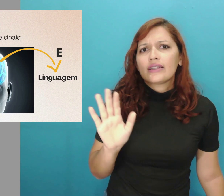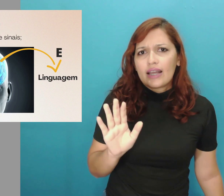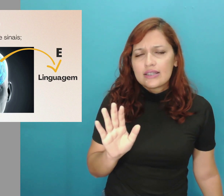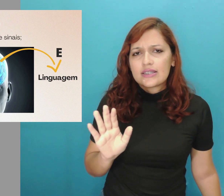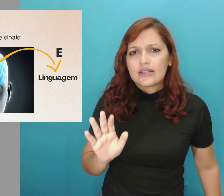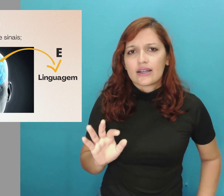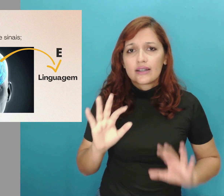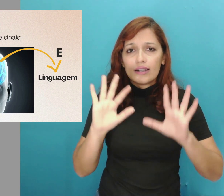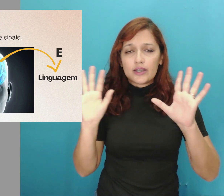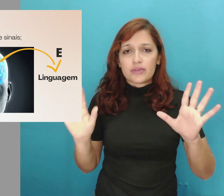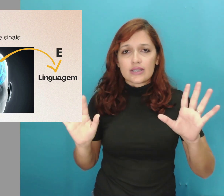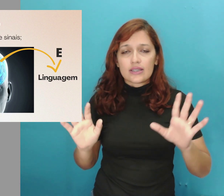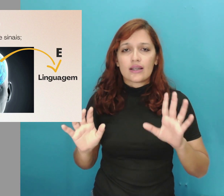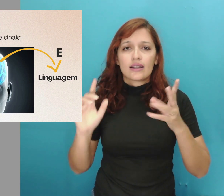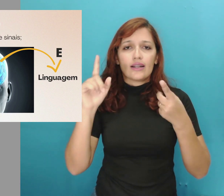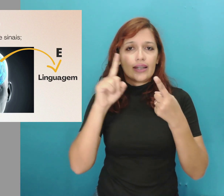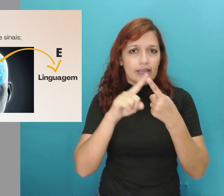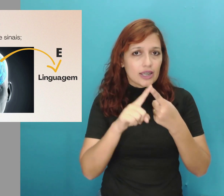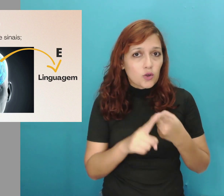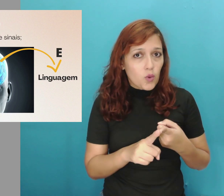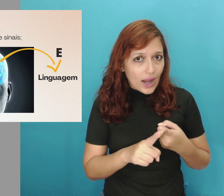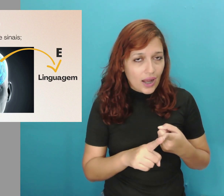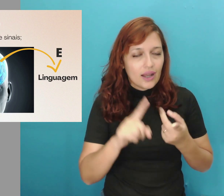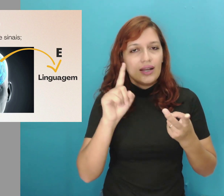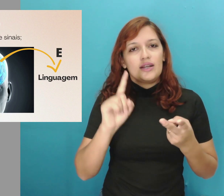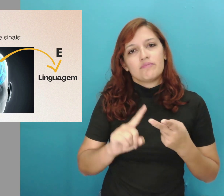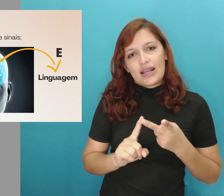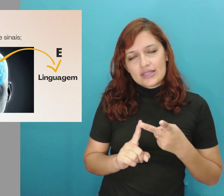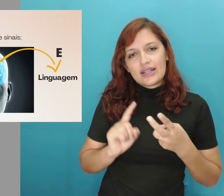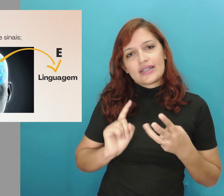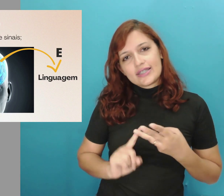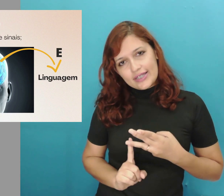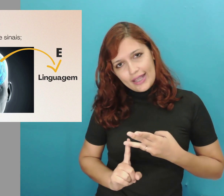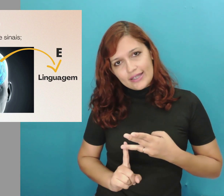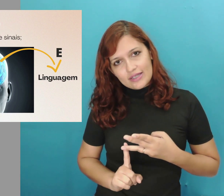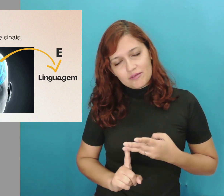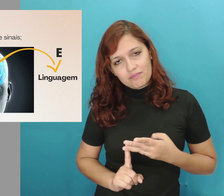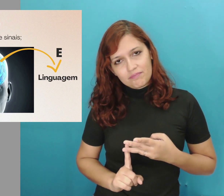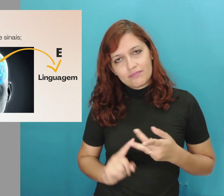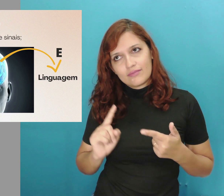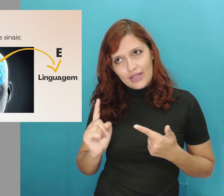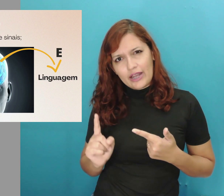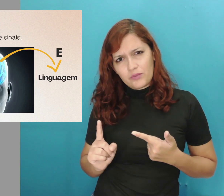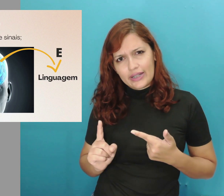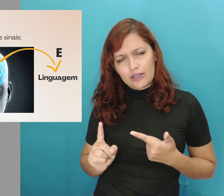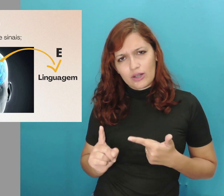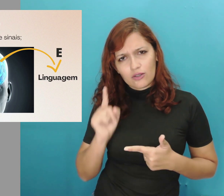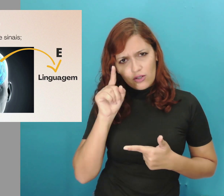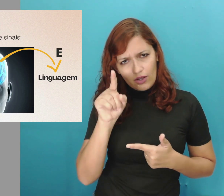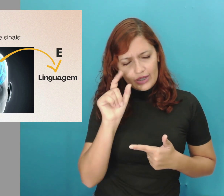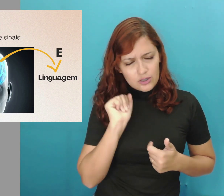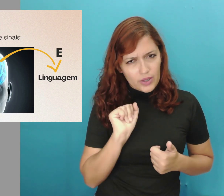a sigla. Libras, Língua Brasileira de Sinais. É uma língua. Coloca na sua